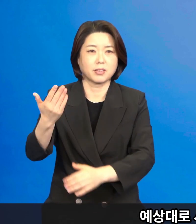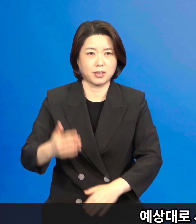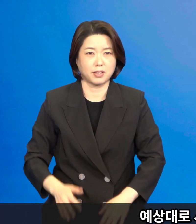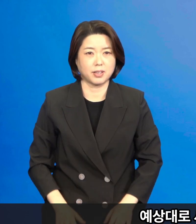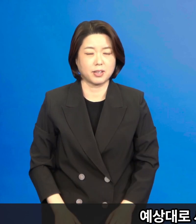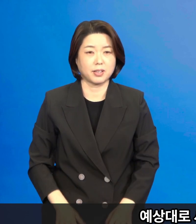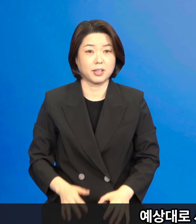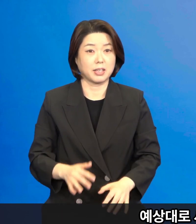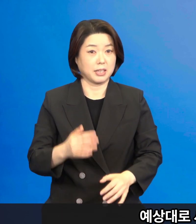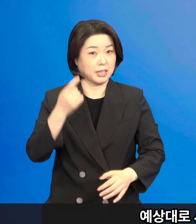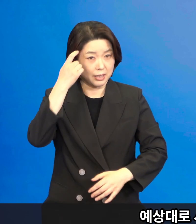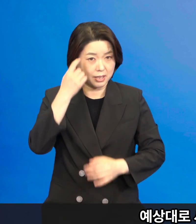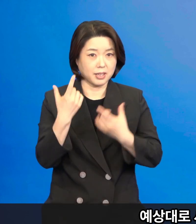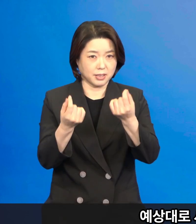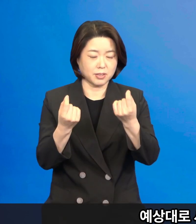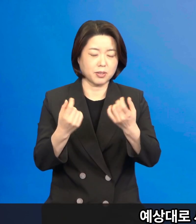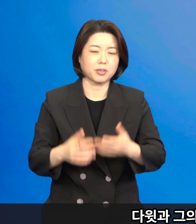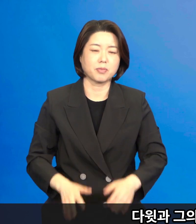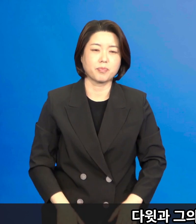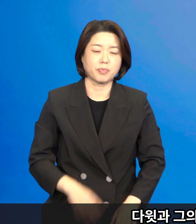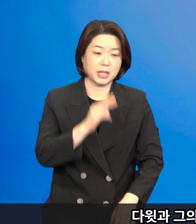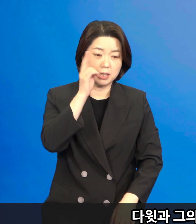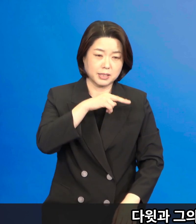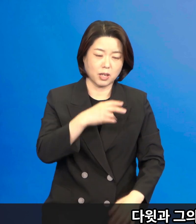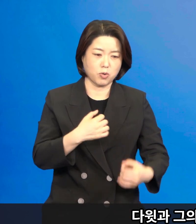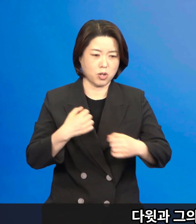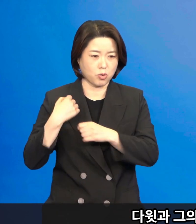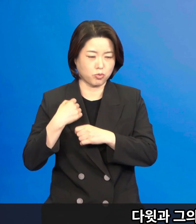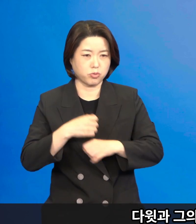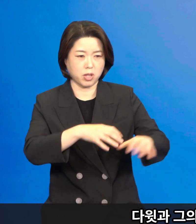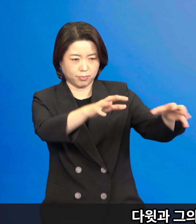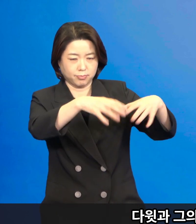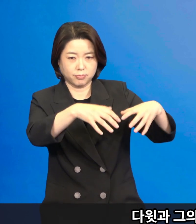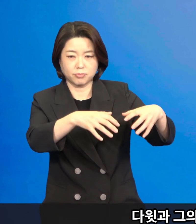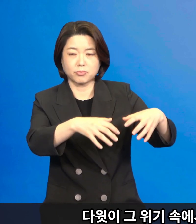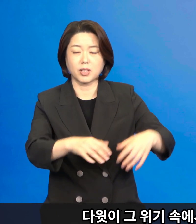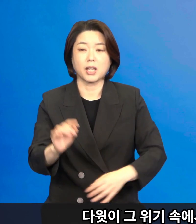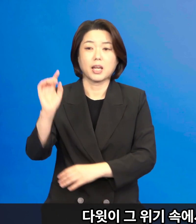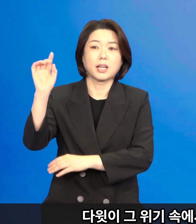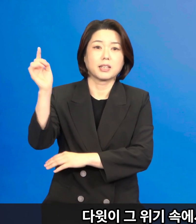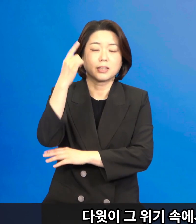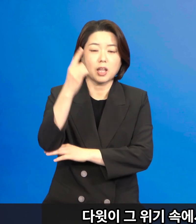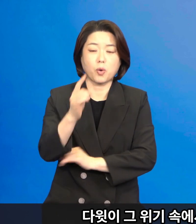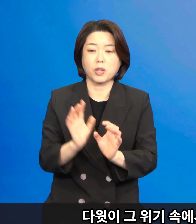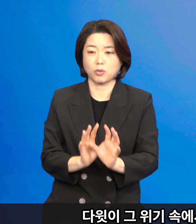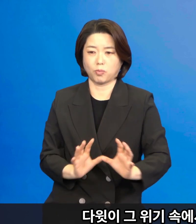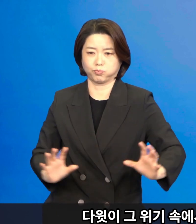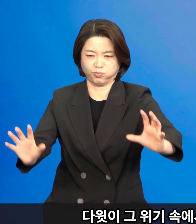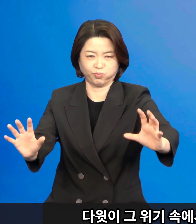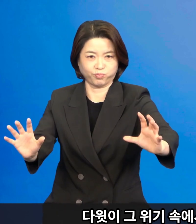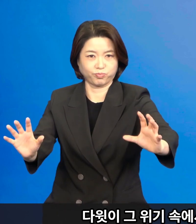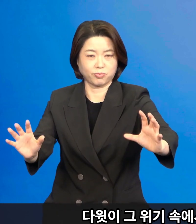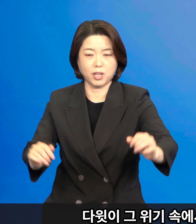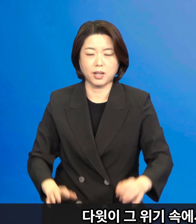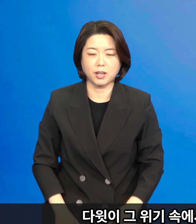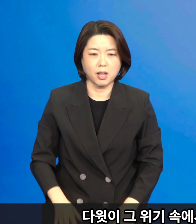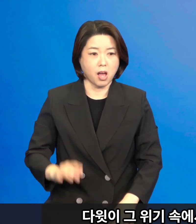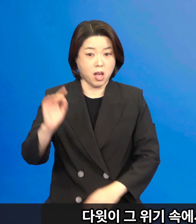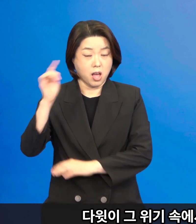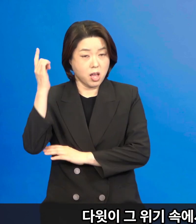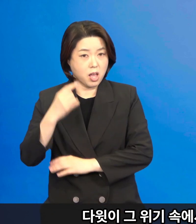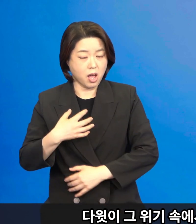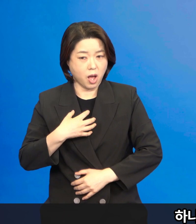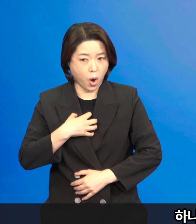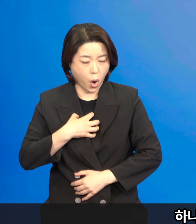예상대로 사울이 군대를 소집하여 다윗과 그의 부하들을 포위합니다. 다윗이 그 위기 속에서 자신의 지혜를